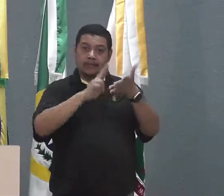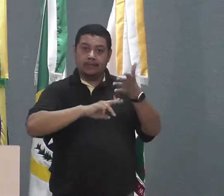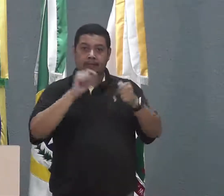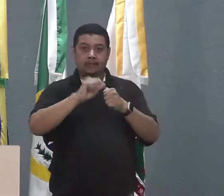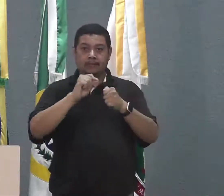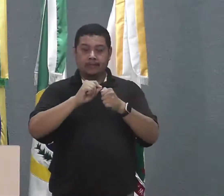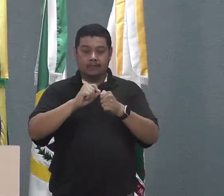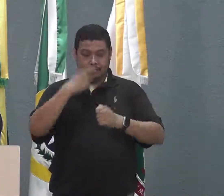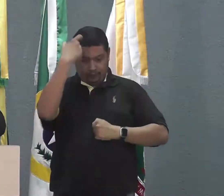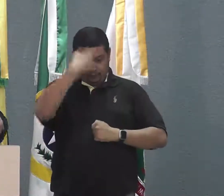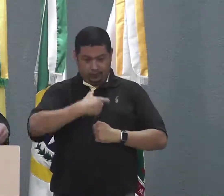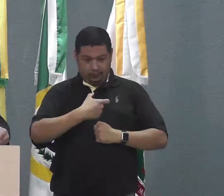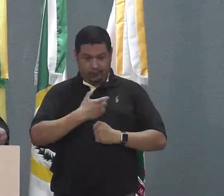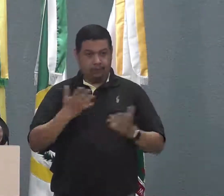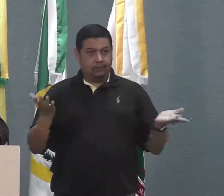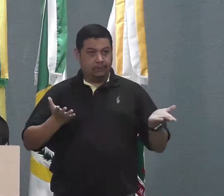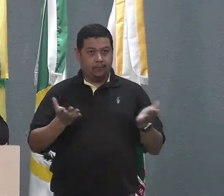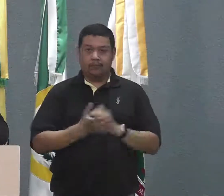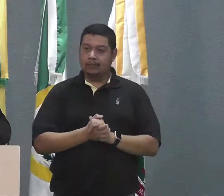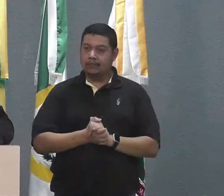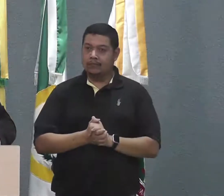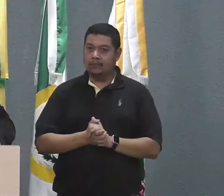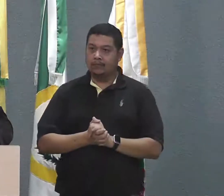esse vereador, aqui nessa casa,